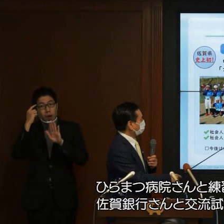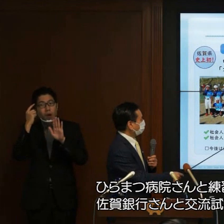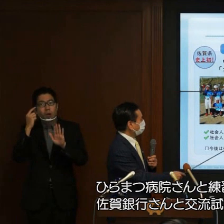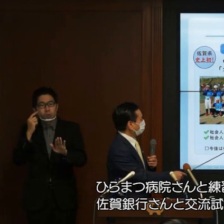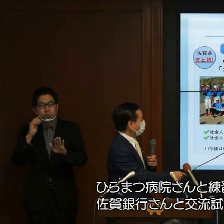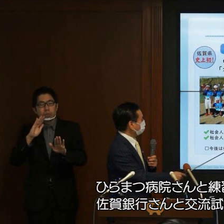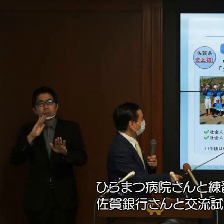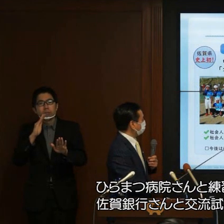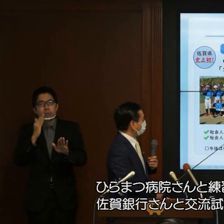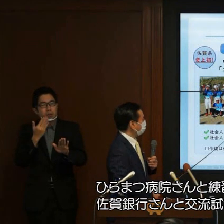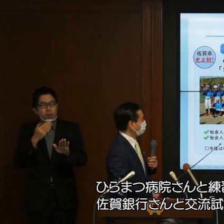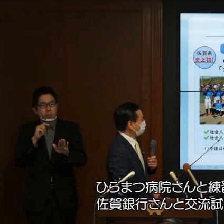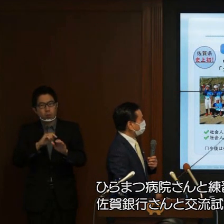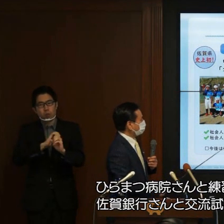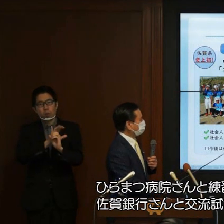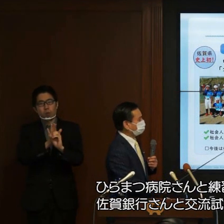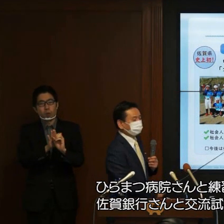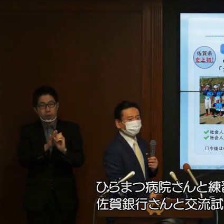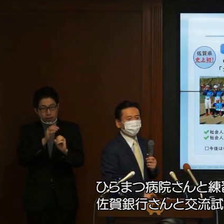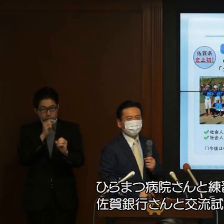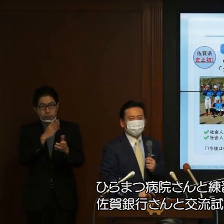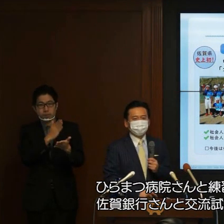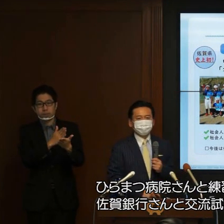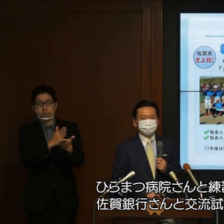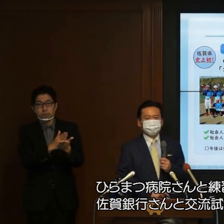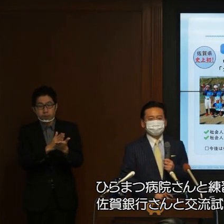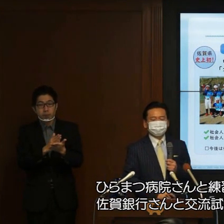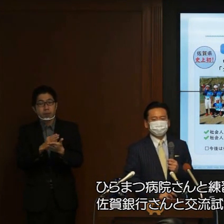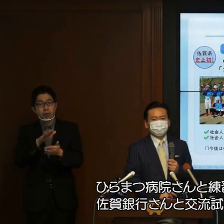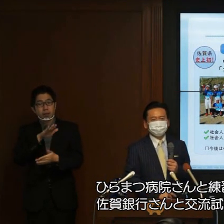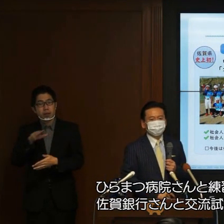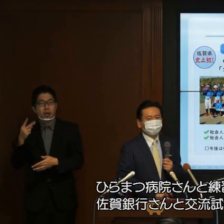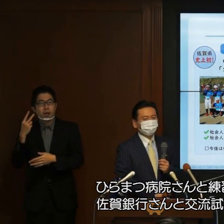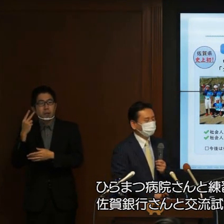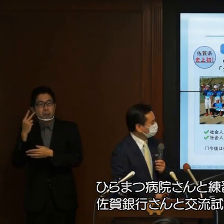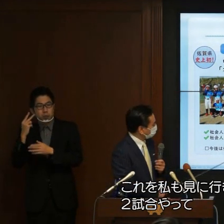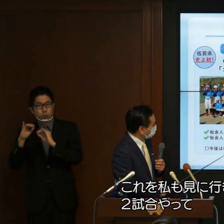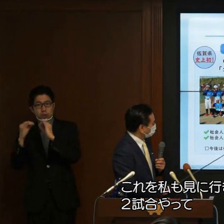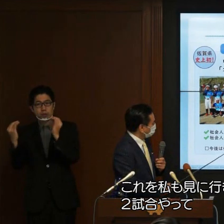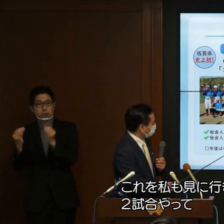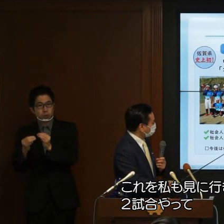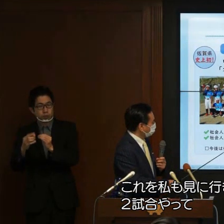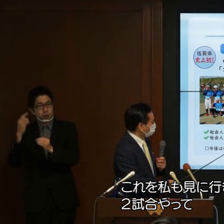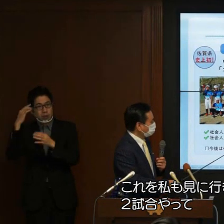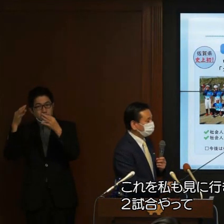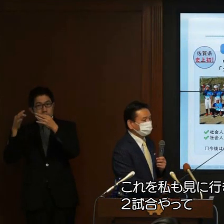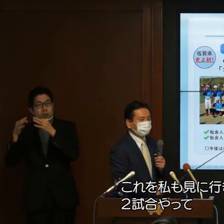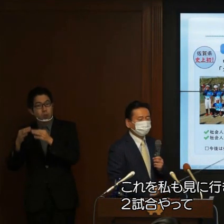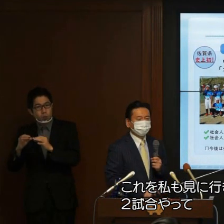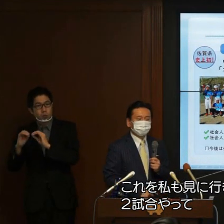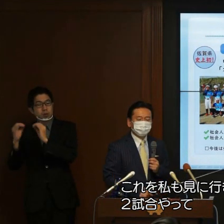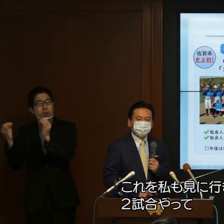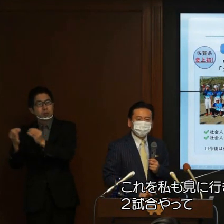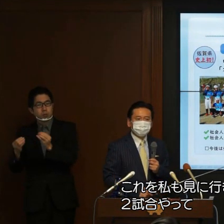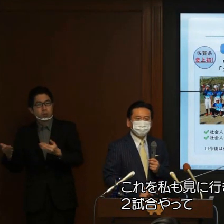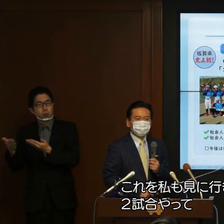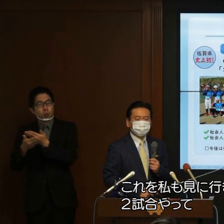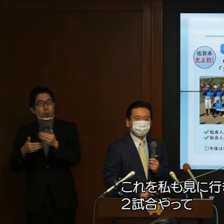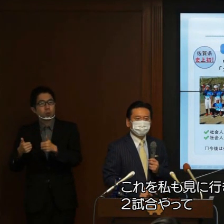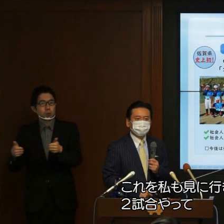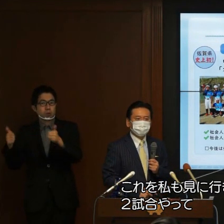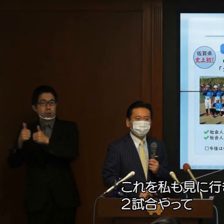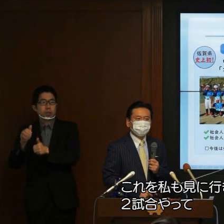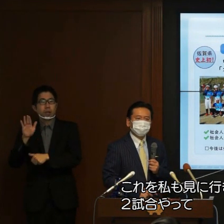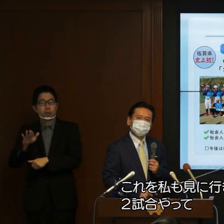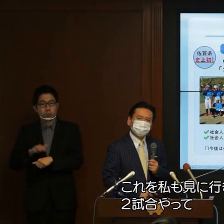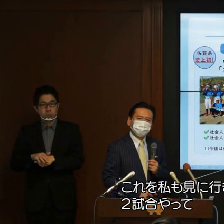平松さんと練習をし、佐賀銀行さんと交流試合をするということで、これも私も見に行きましたけれども、